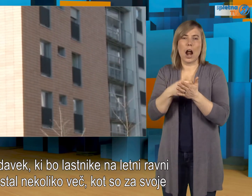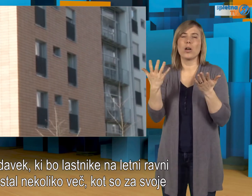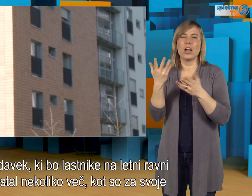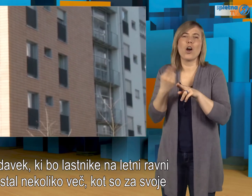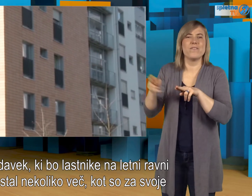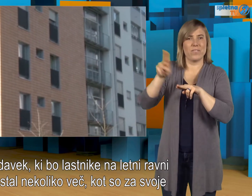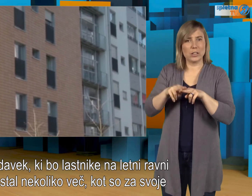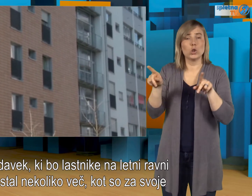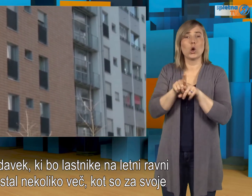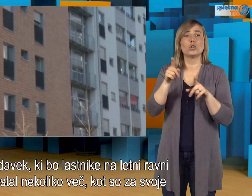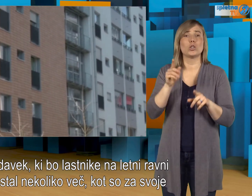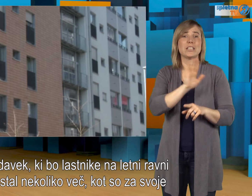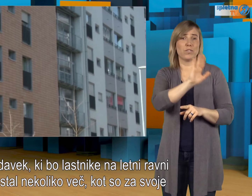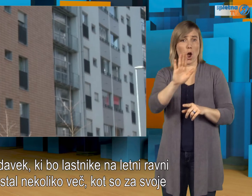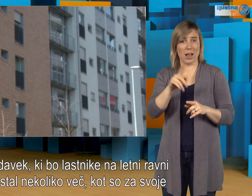nepremičnine plačevali do zdaj.